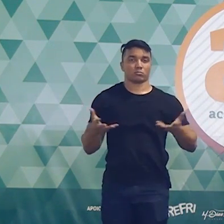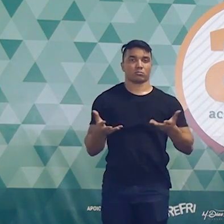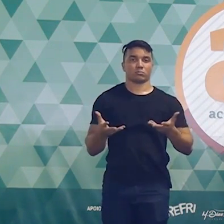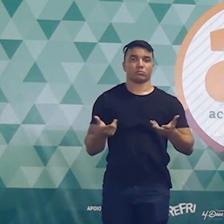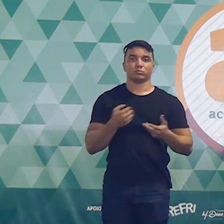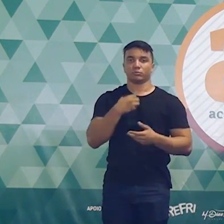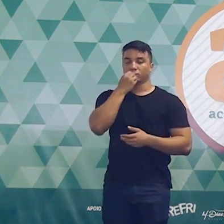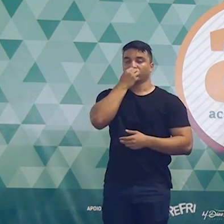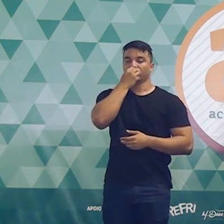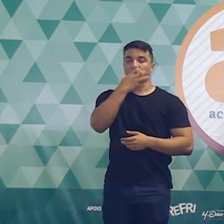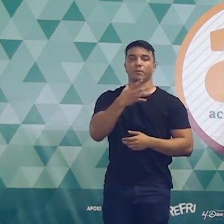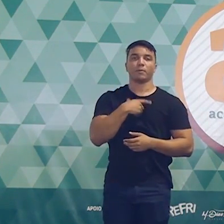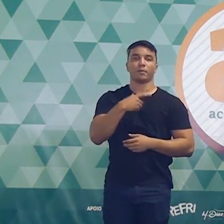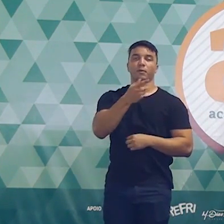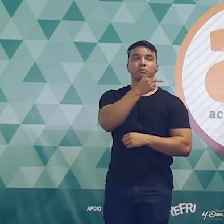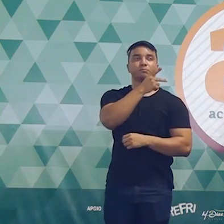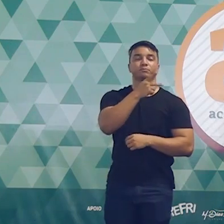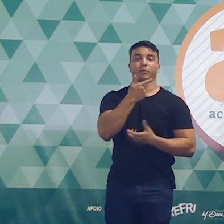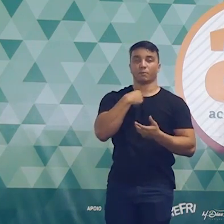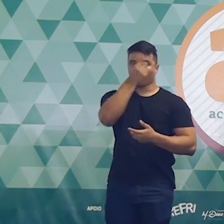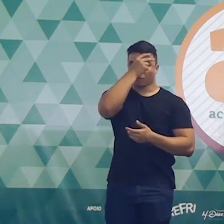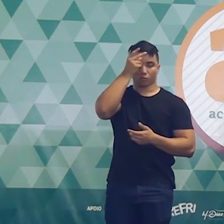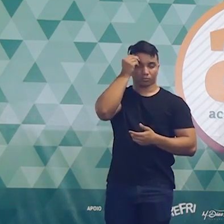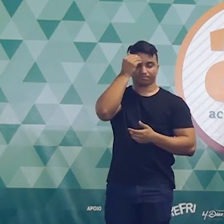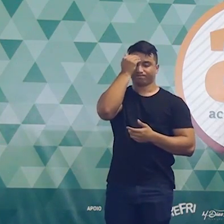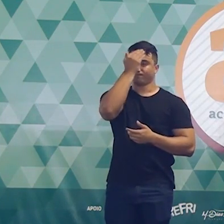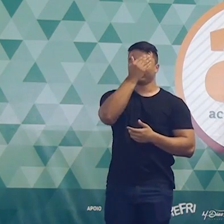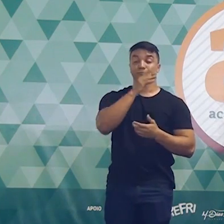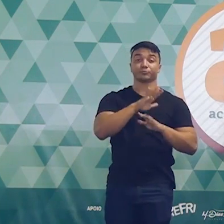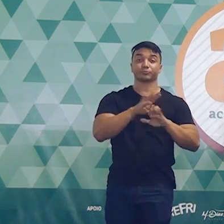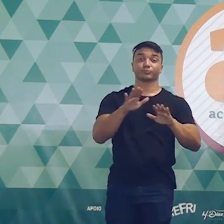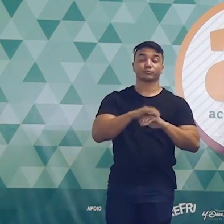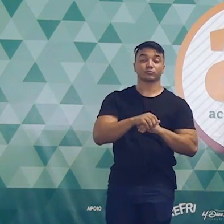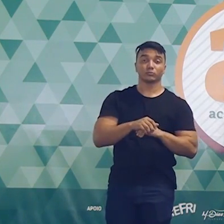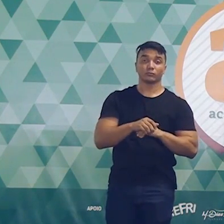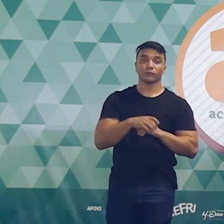uma excelente iniciativa da nossa prefeitura. Então, nós temos que